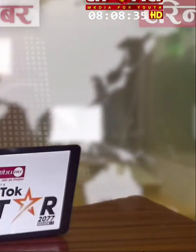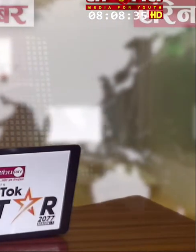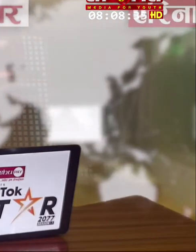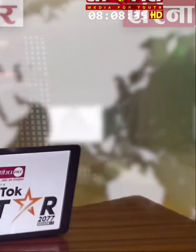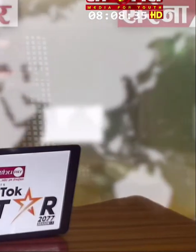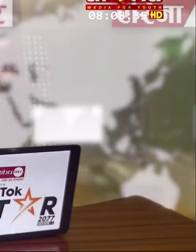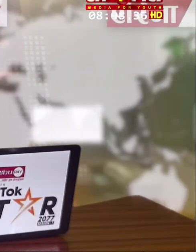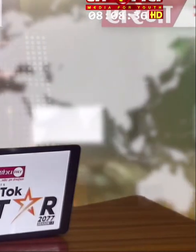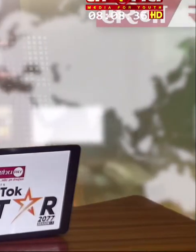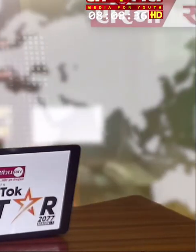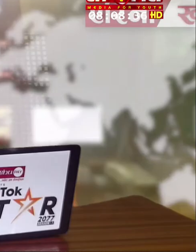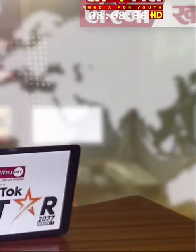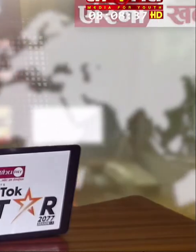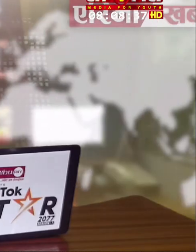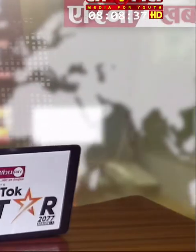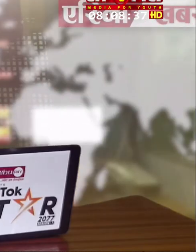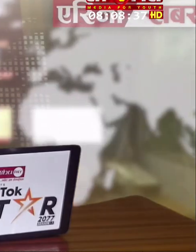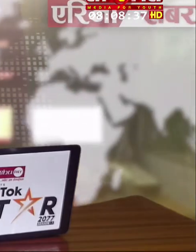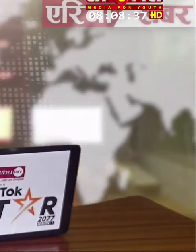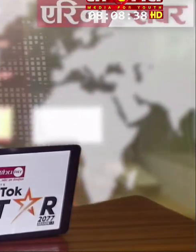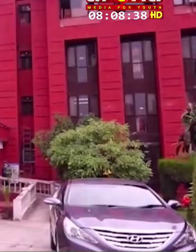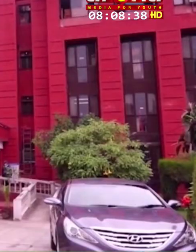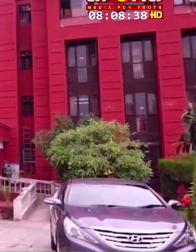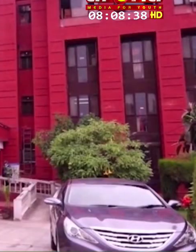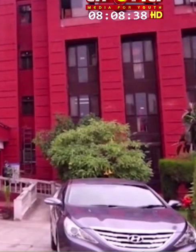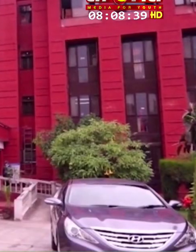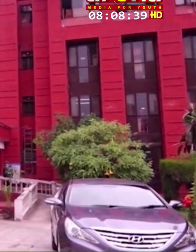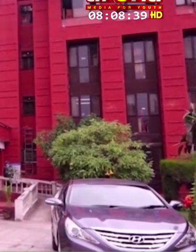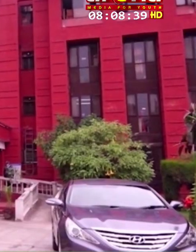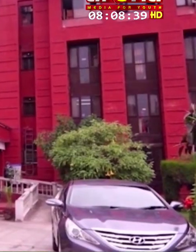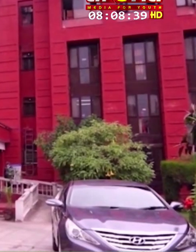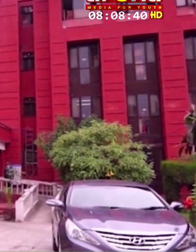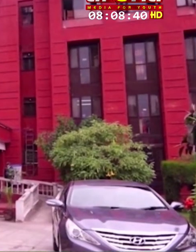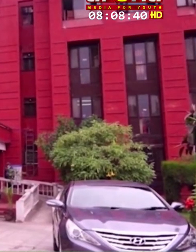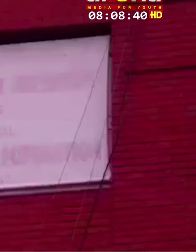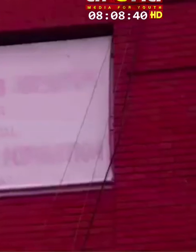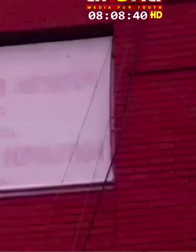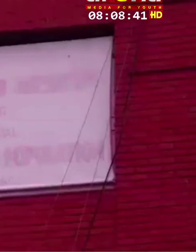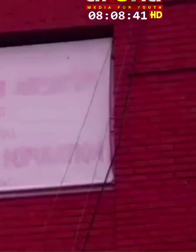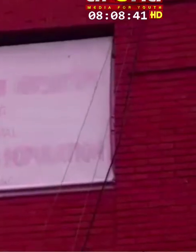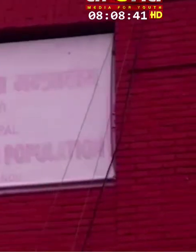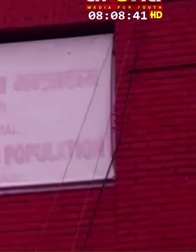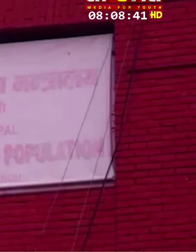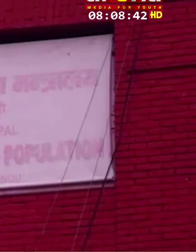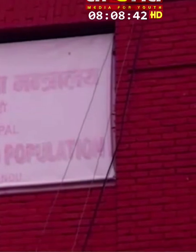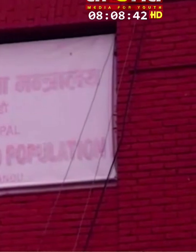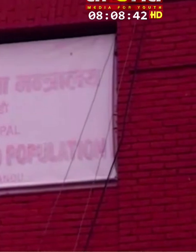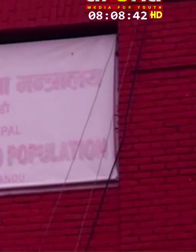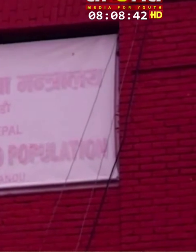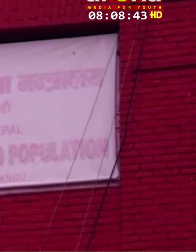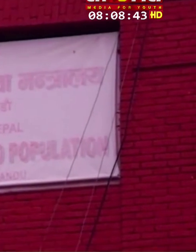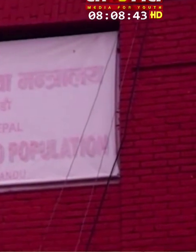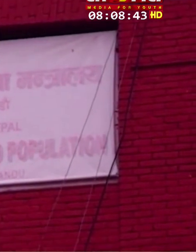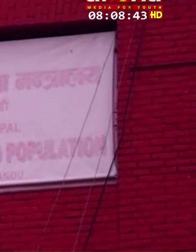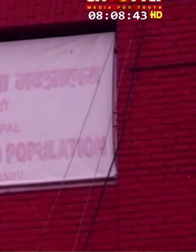भएर डिस्चार्ज भएका छन्। अहिलेसम्म जम्मा 674 जना डिस्चार्ज भएको प्रवक्ता गौतमले बताउनुभयो।